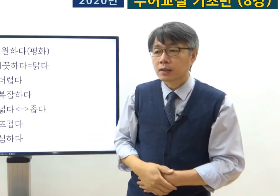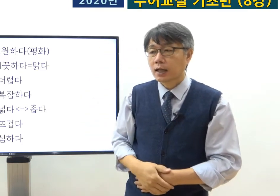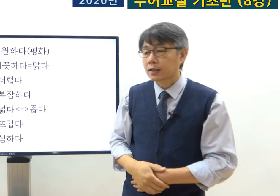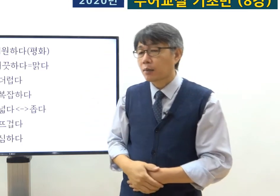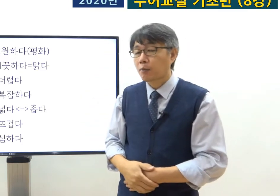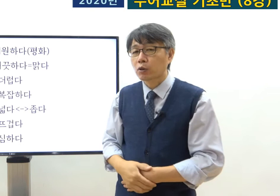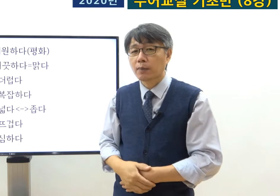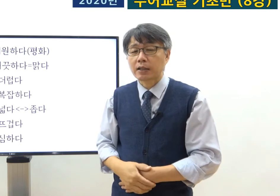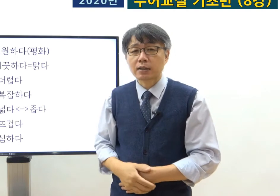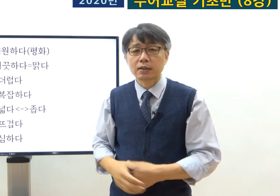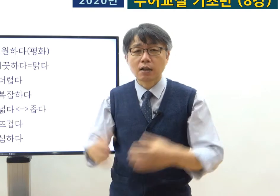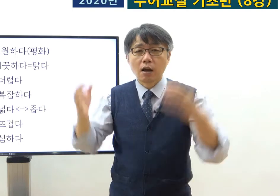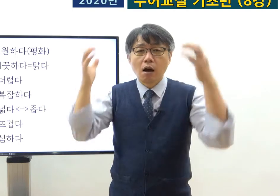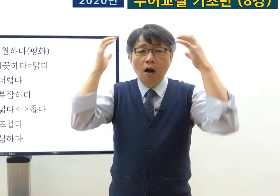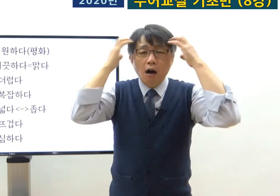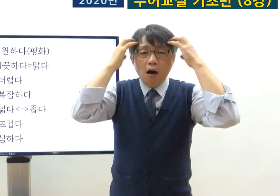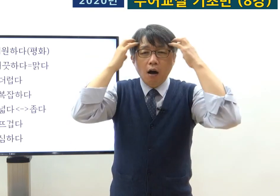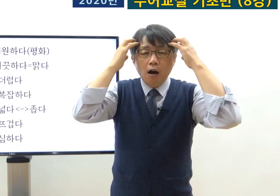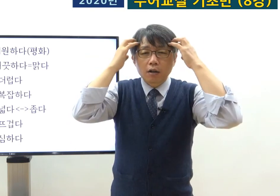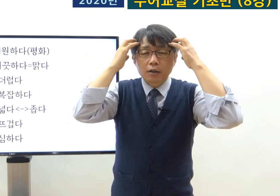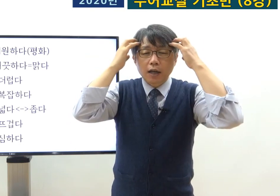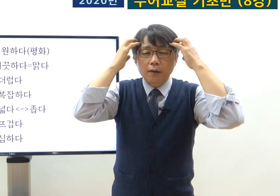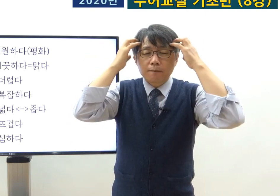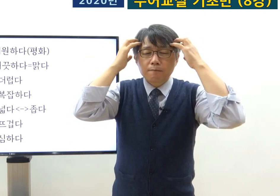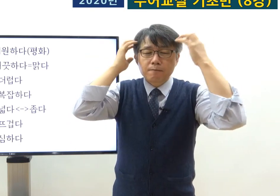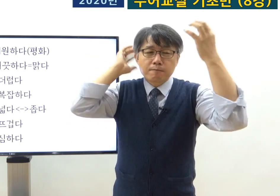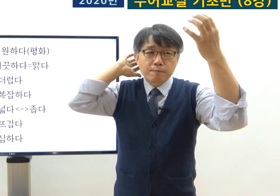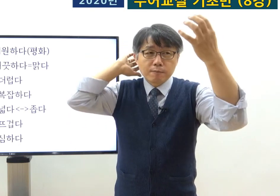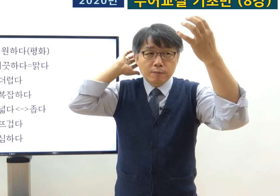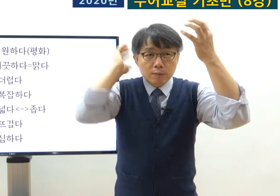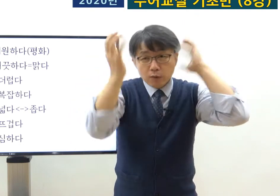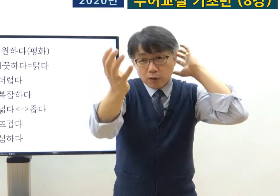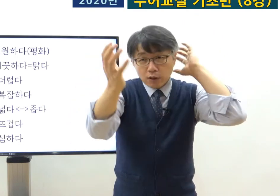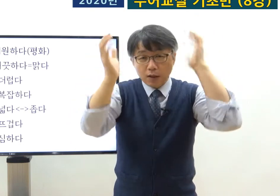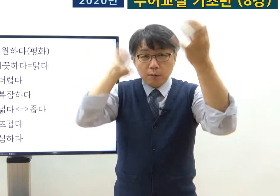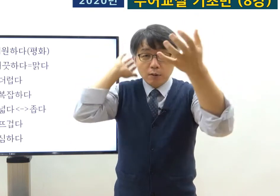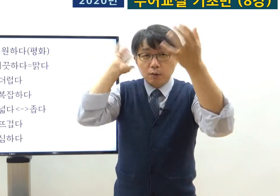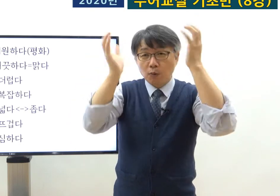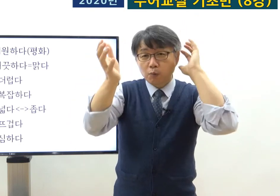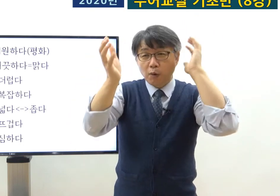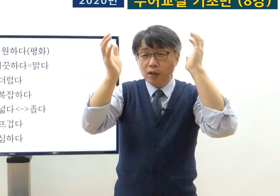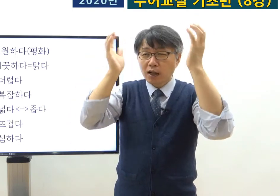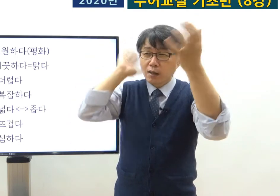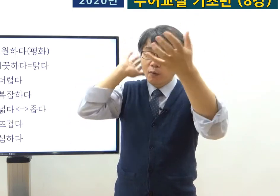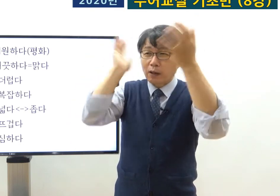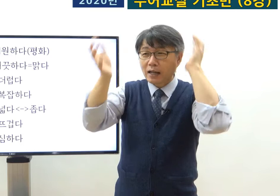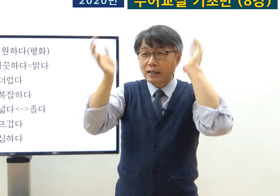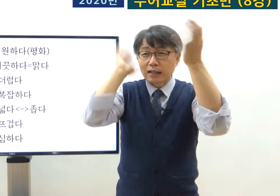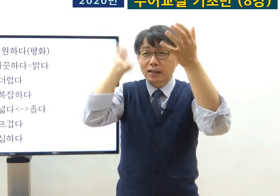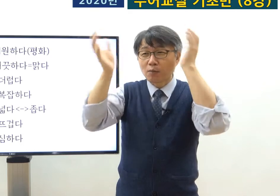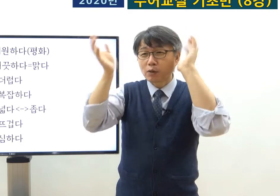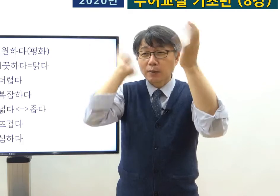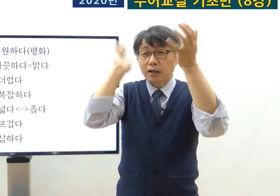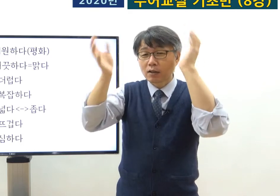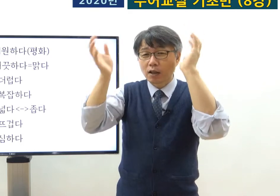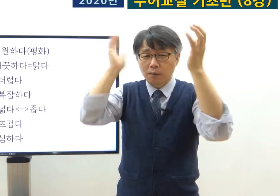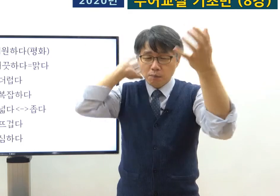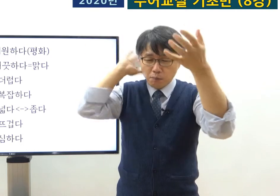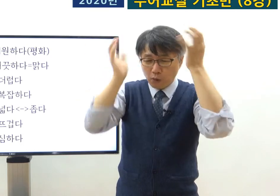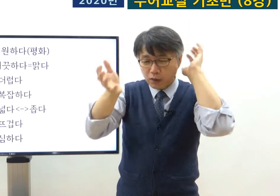그 다음에 복잡하다는 이게 이렇게 머리가 이렇게 왔다 갔다 하는 거예요. 복잡한 거예요. 이렇게